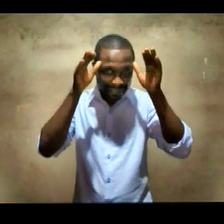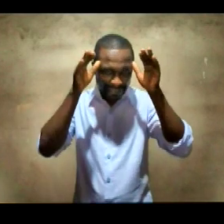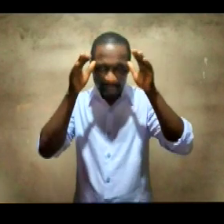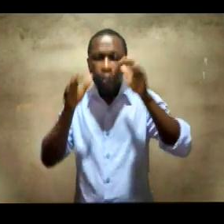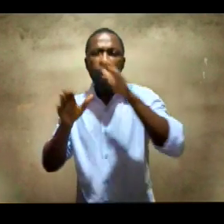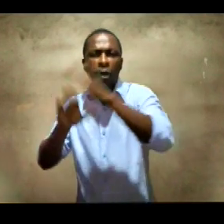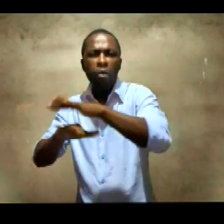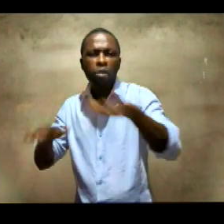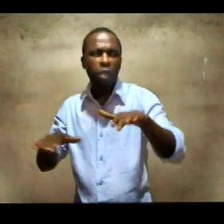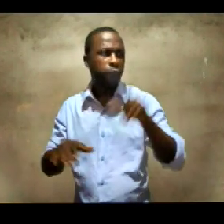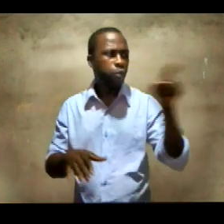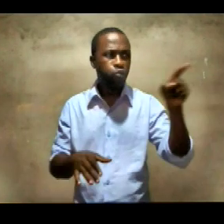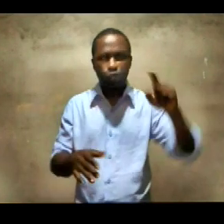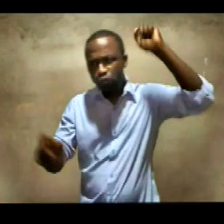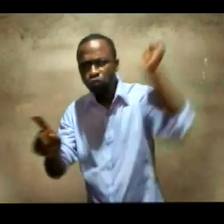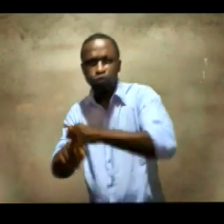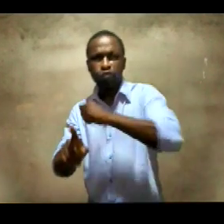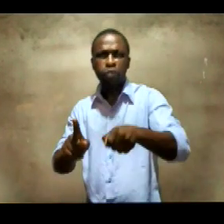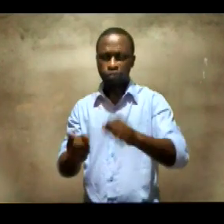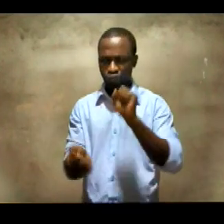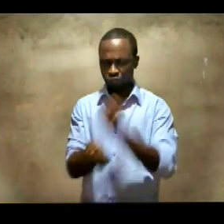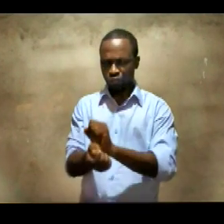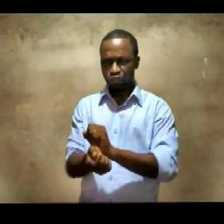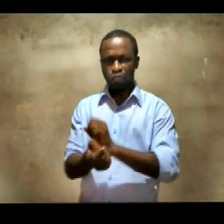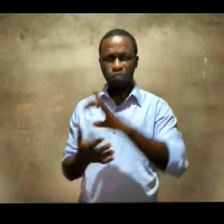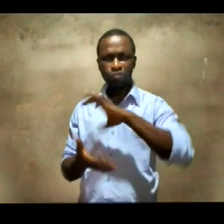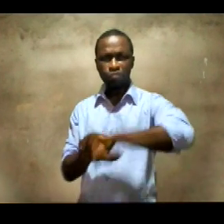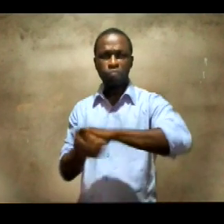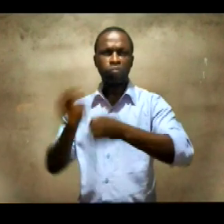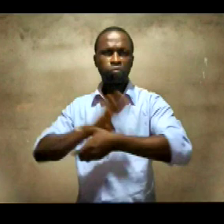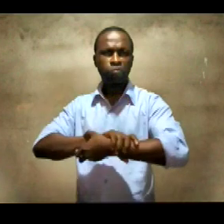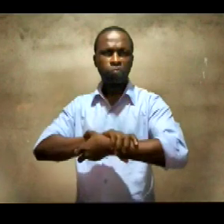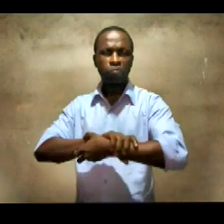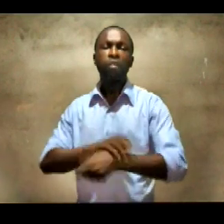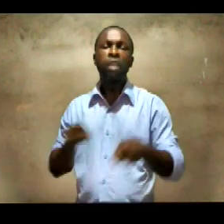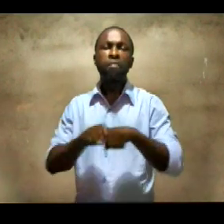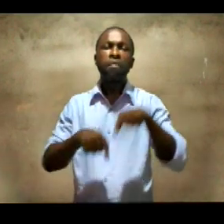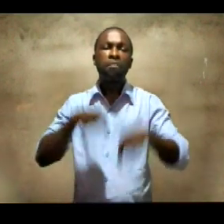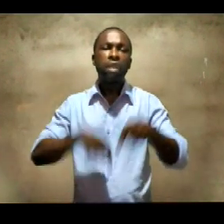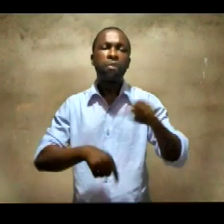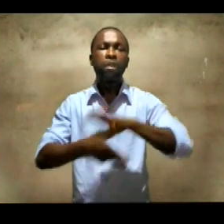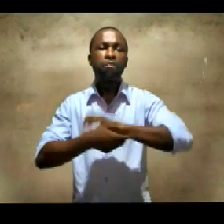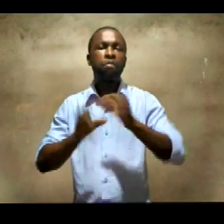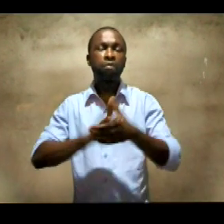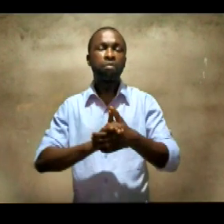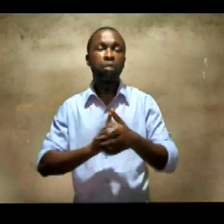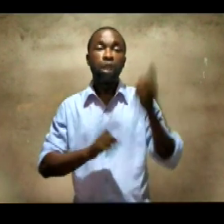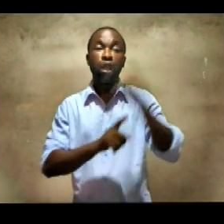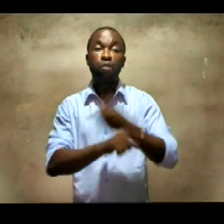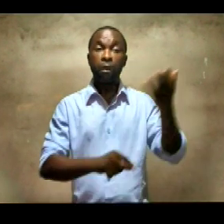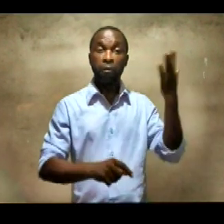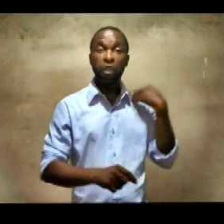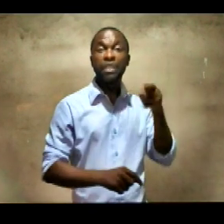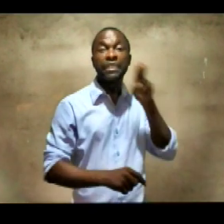lui est reproché d'avoir enchaîné des écoliers. Le mois dernier, 6 personnes avaient été arrêtées après la découverte dans la ville de